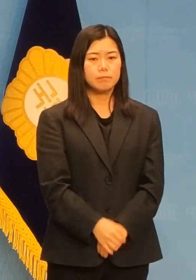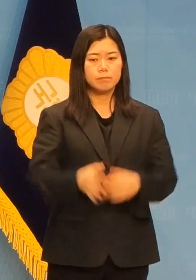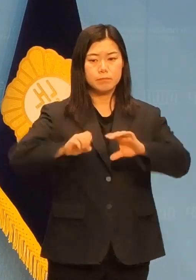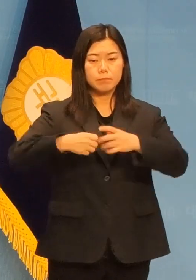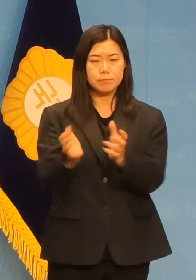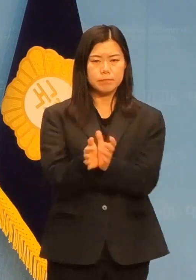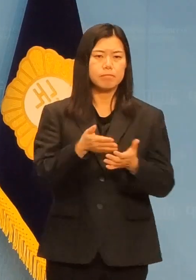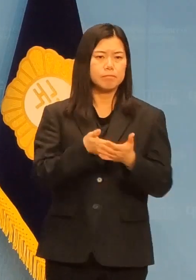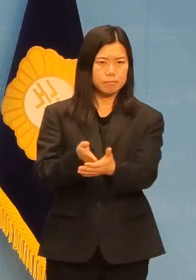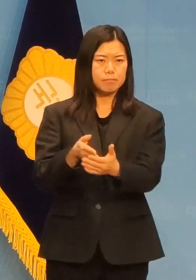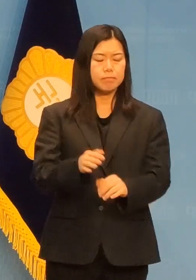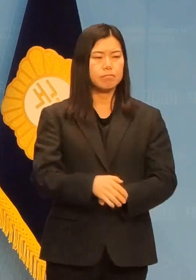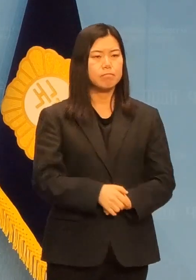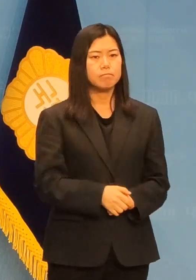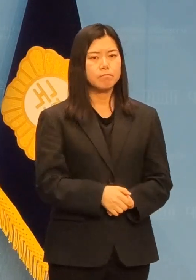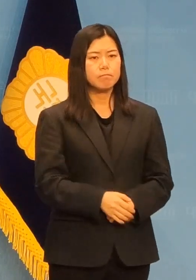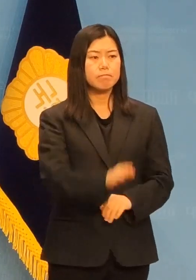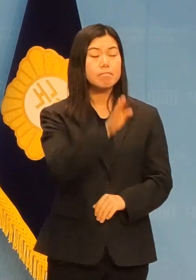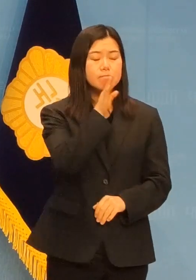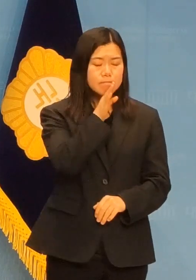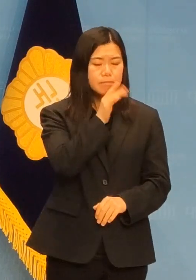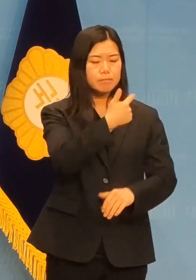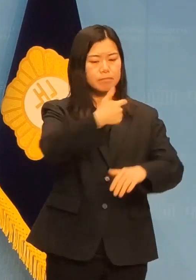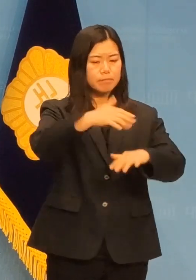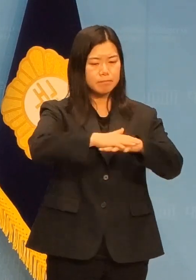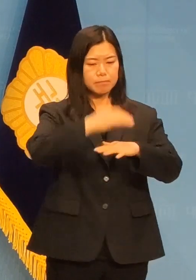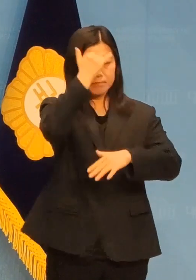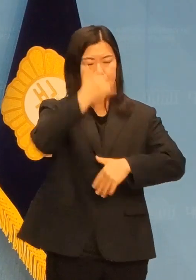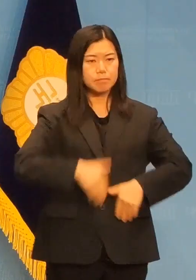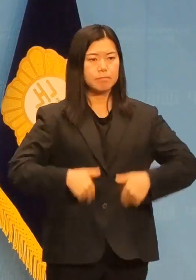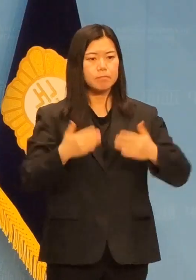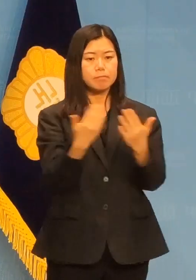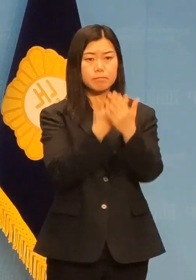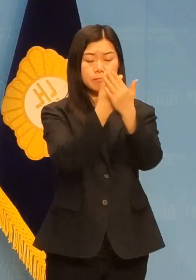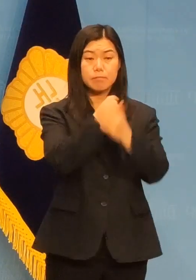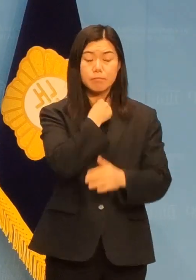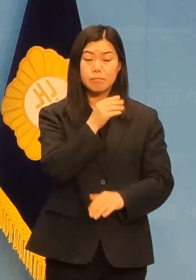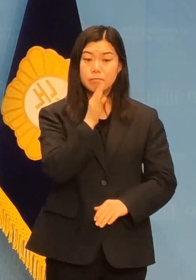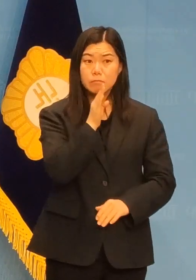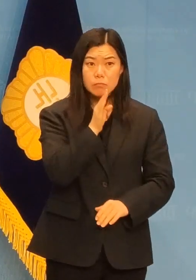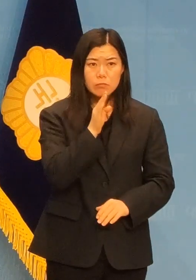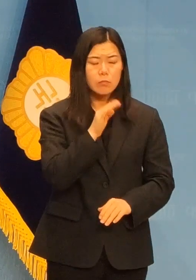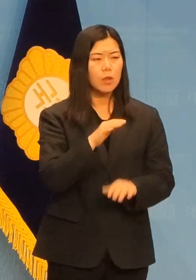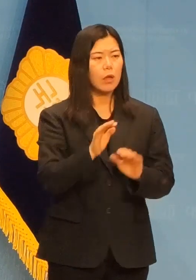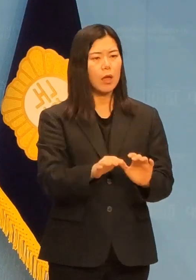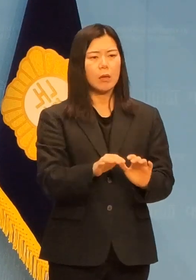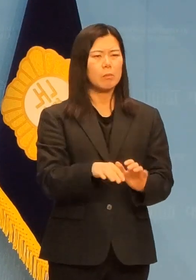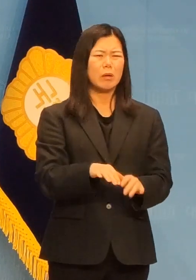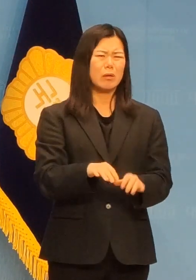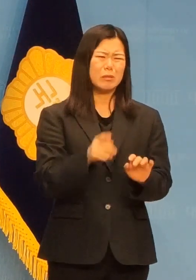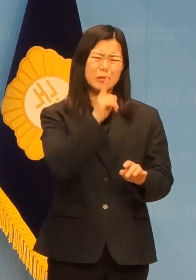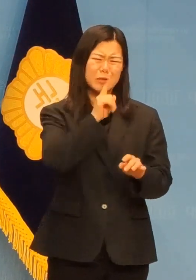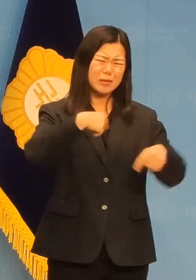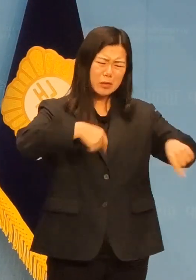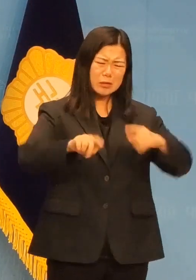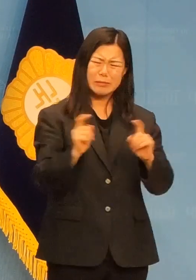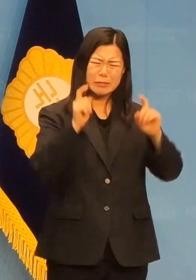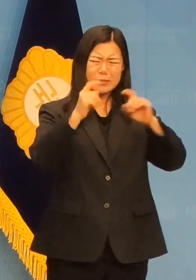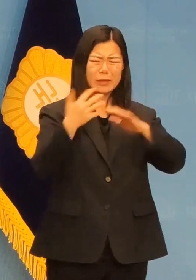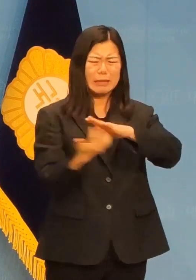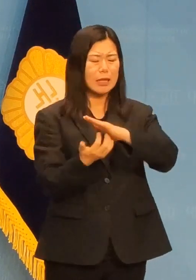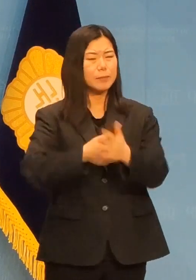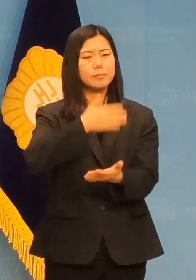국민의힘에 촉구합니다. 진정으로 대전 충남의 발전을 원한다면 비생산적인 정치적